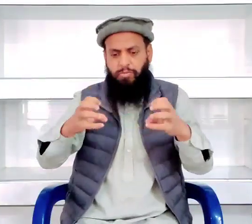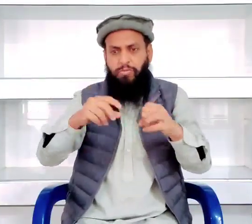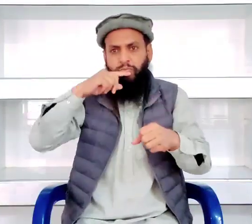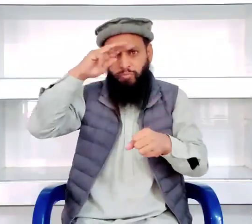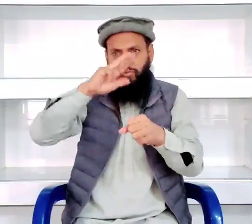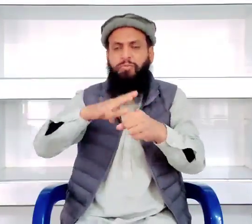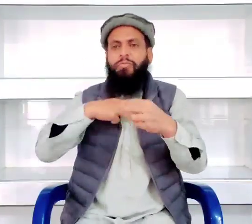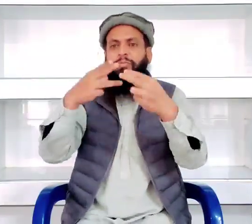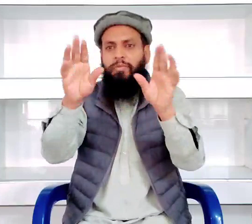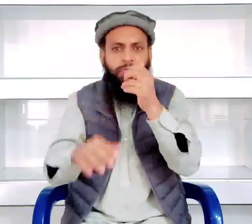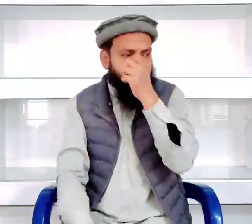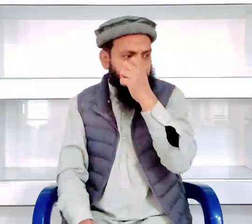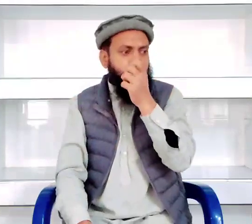داخل ہونے لگا ہے دعا پڑھتا ہے لا